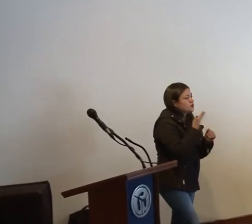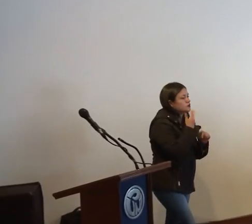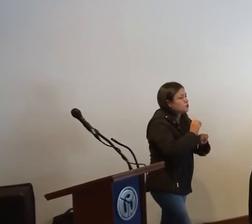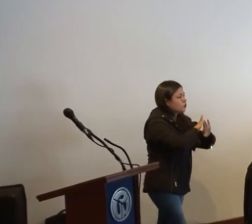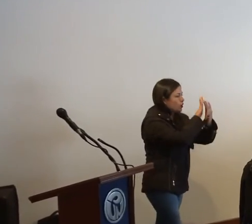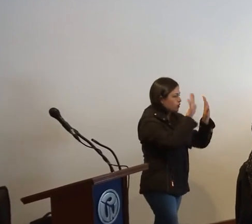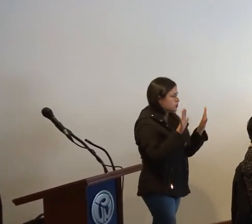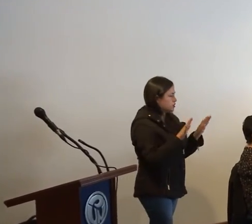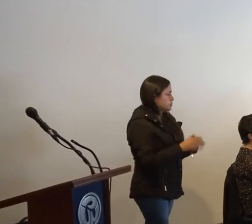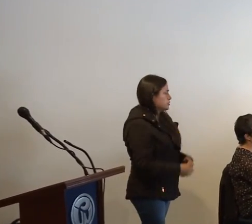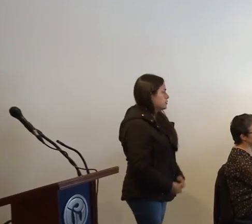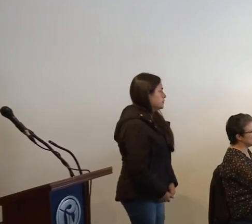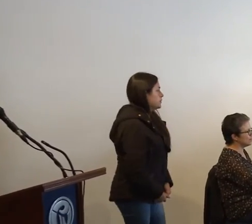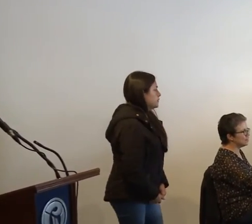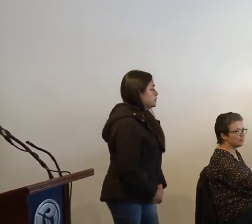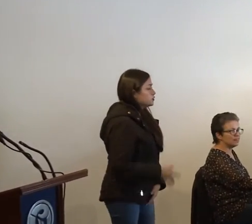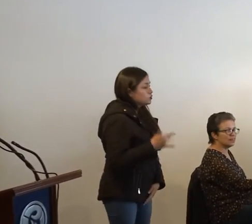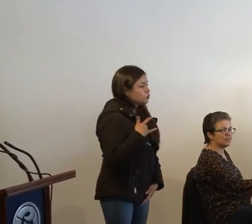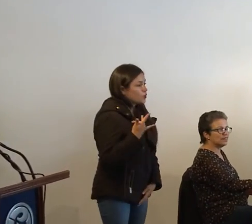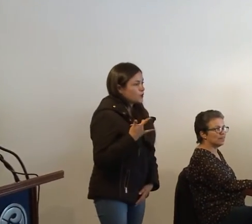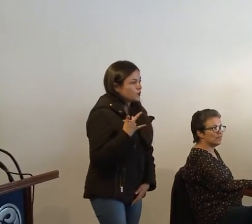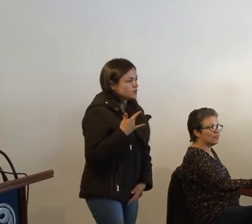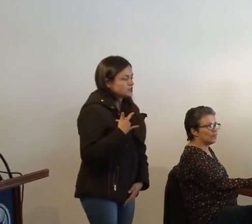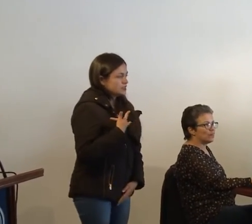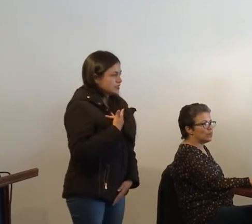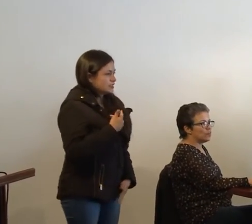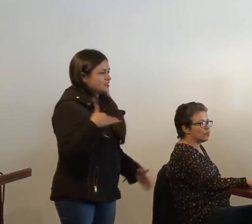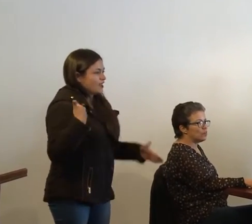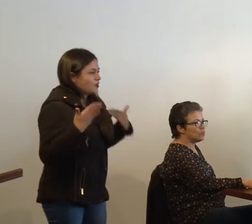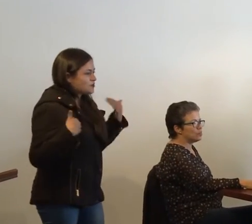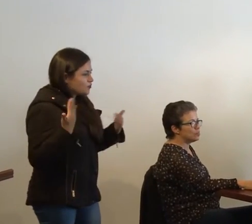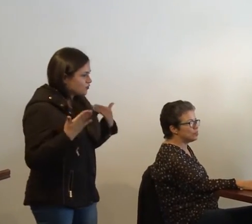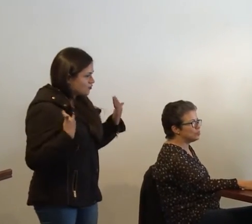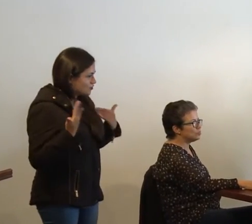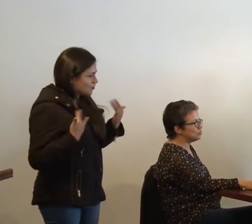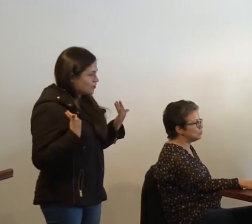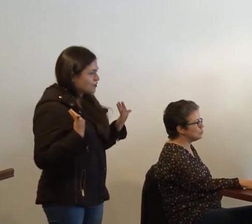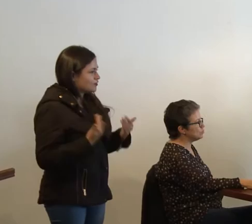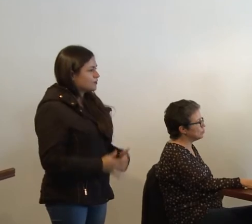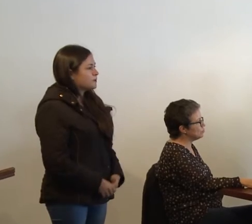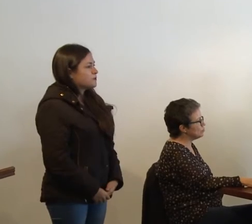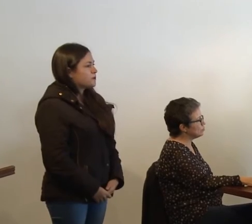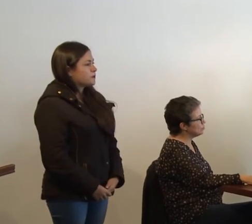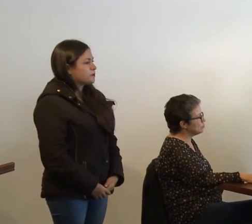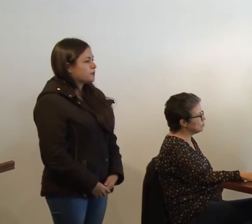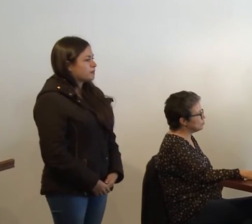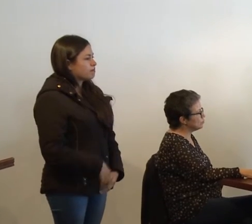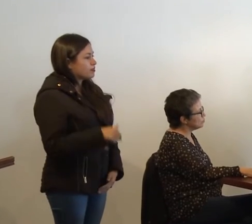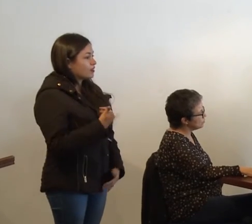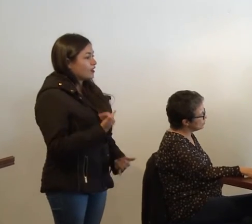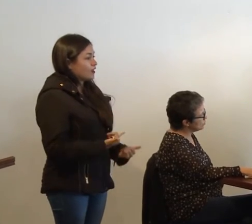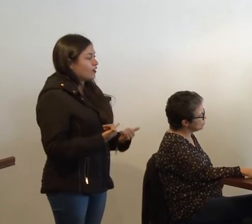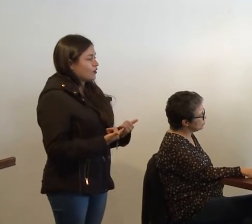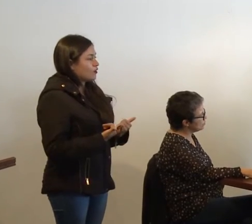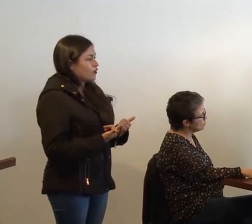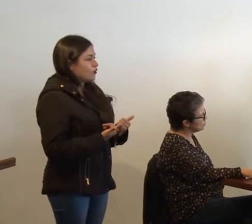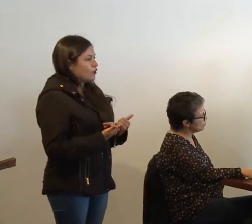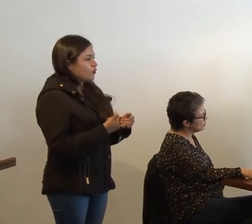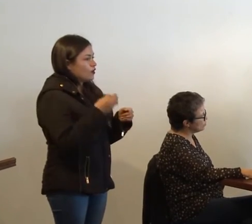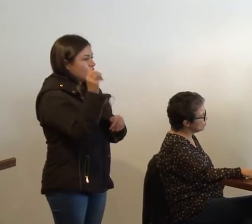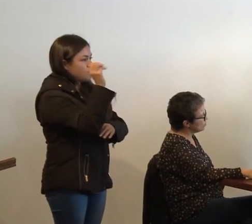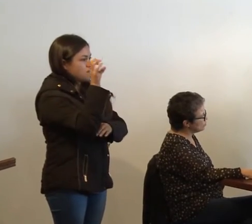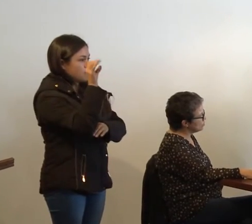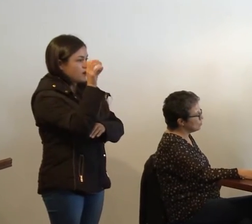Yo me siento profundamente honrado y muy emocionado de estar moderando este